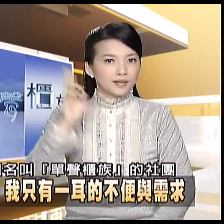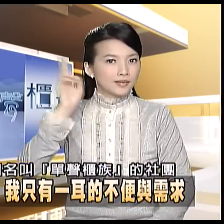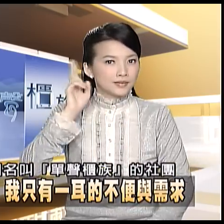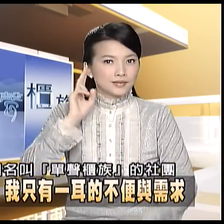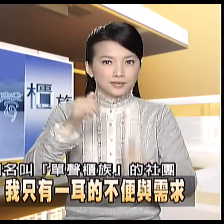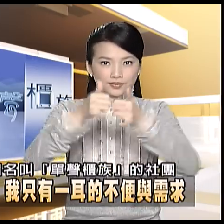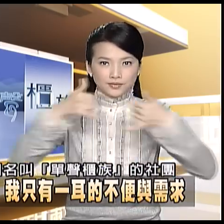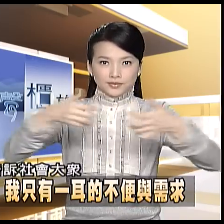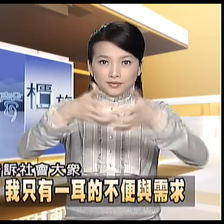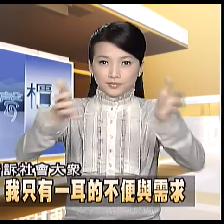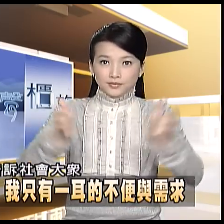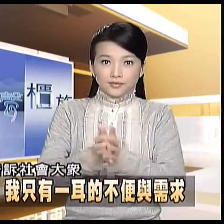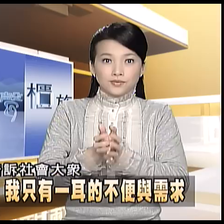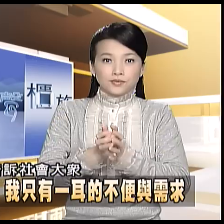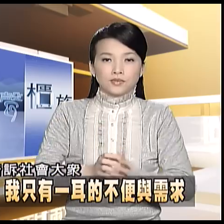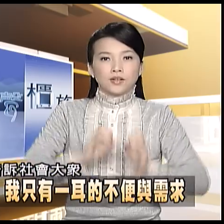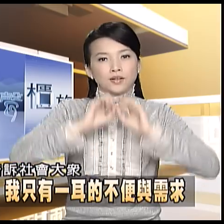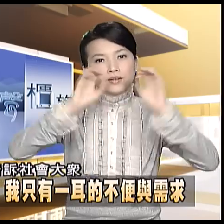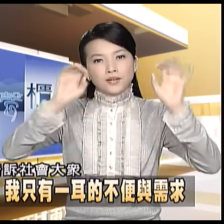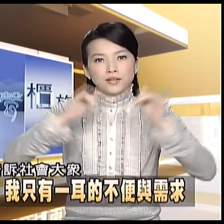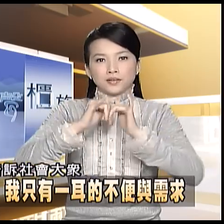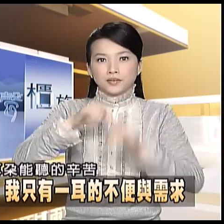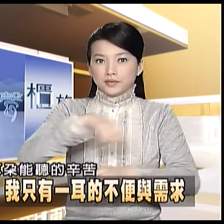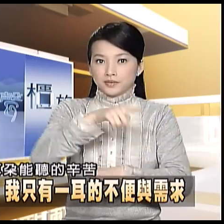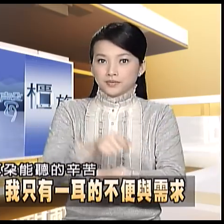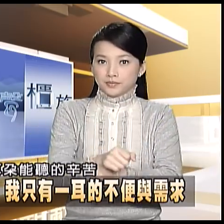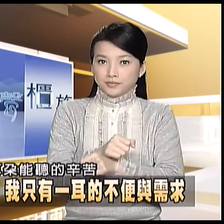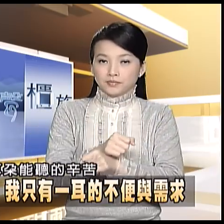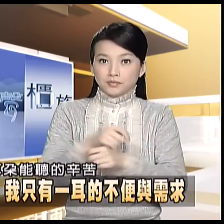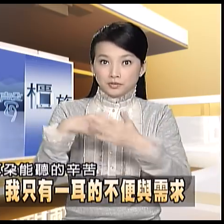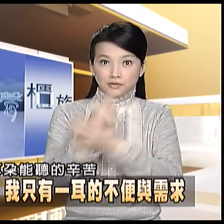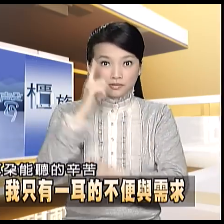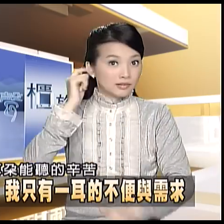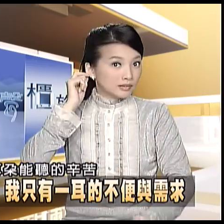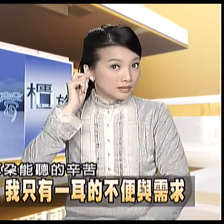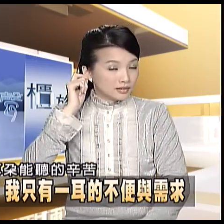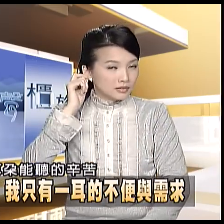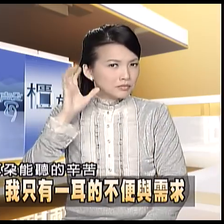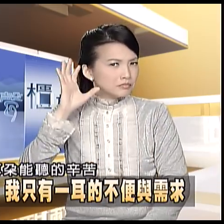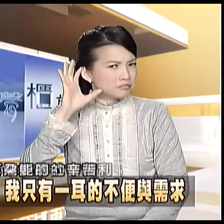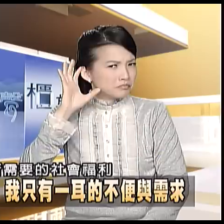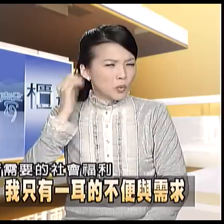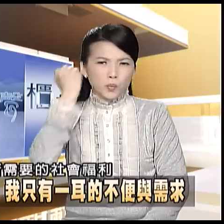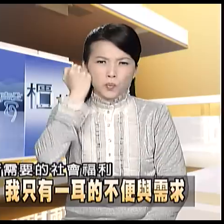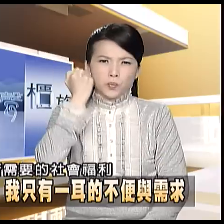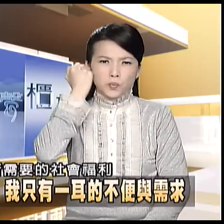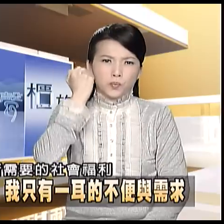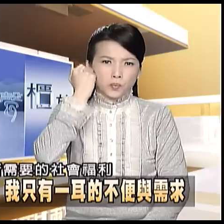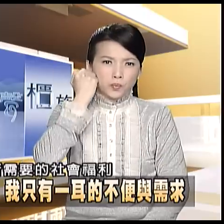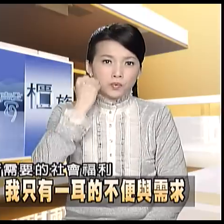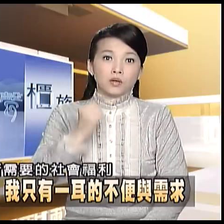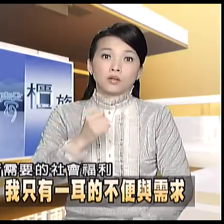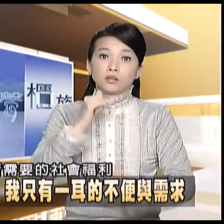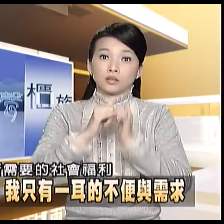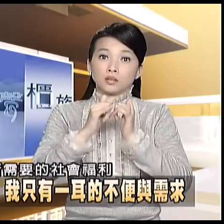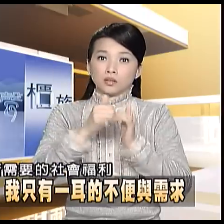团，希望可以告诉社会大众只有一个耳朵能听的辛苦，以及他们所需要的社